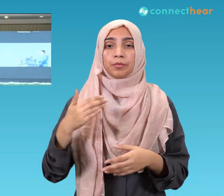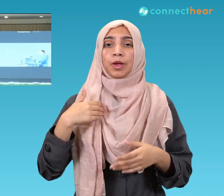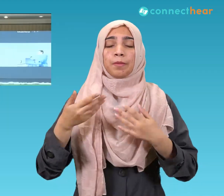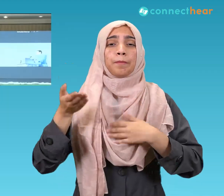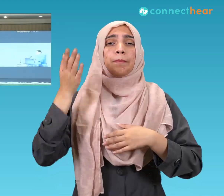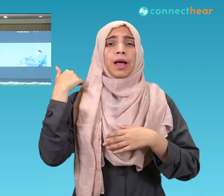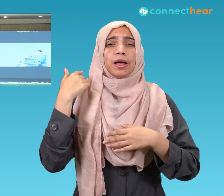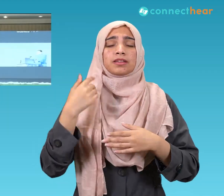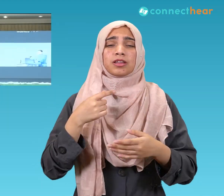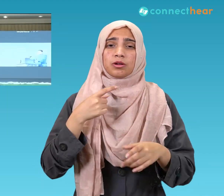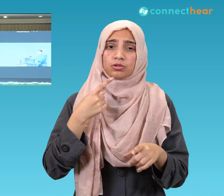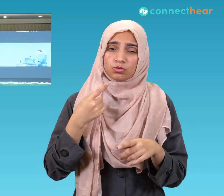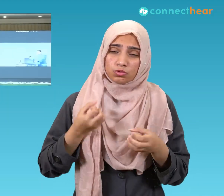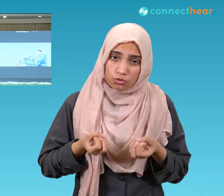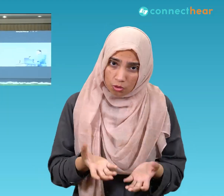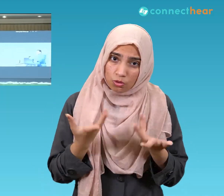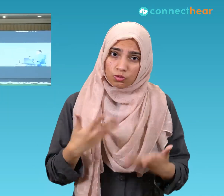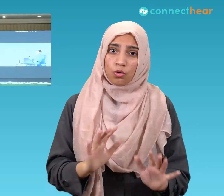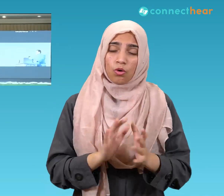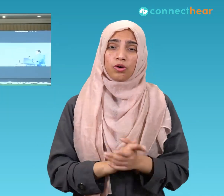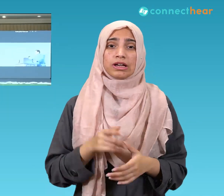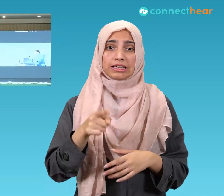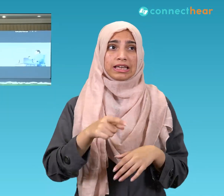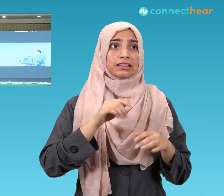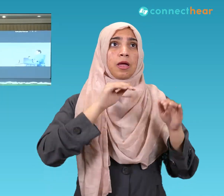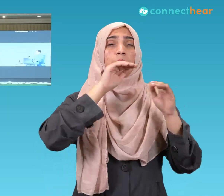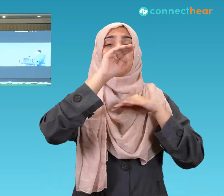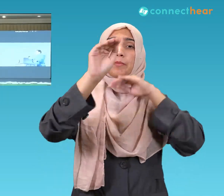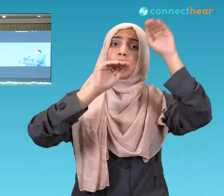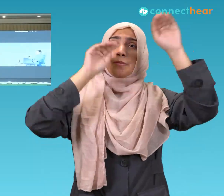کسی طرح پاکستان اوورسیز پاکستانیز کو ٹیپ کرو.